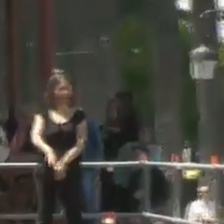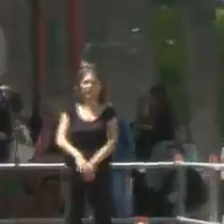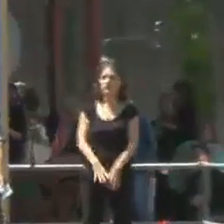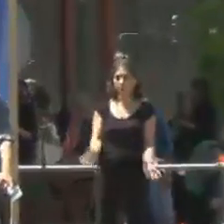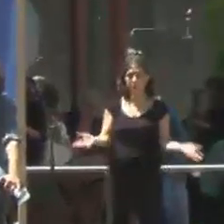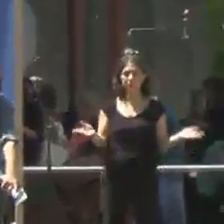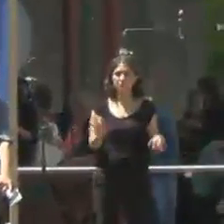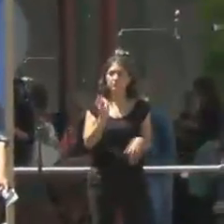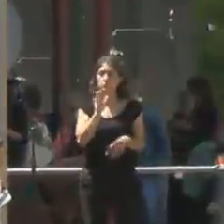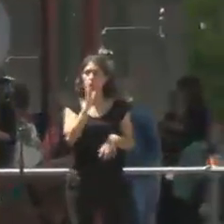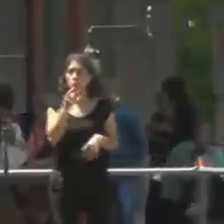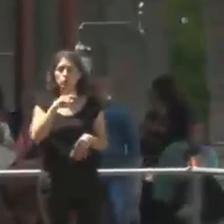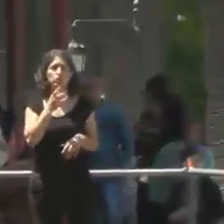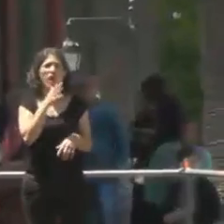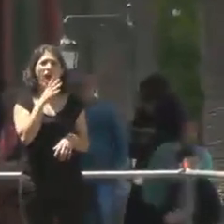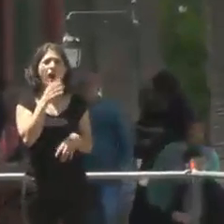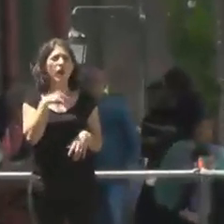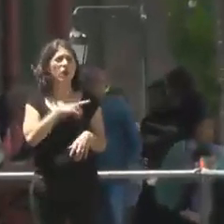Porque efectivamente estamos